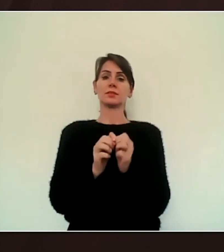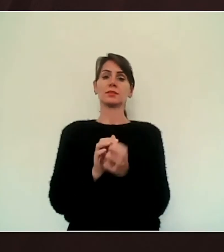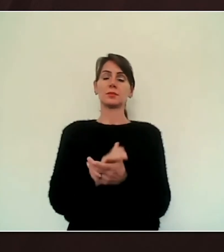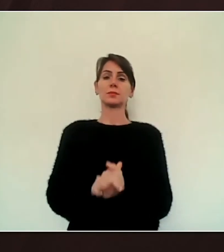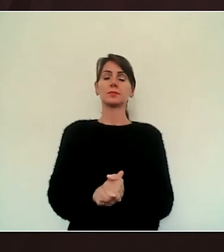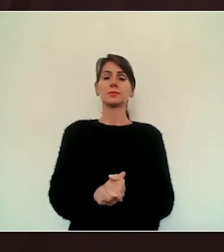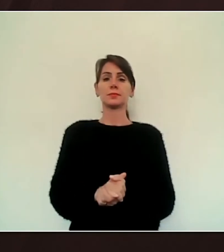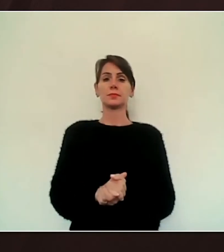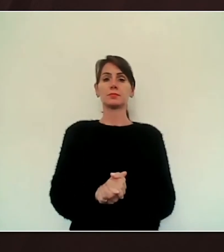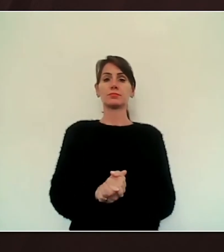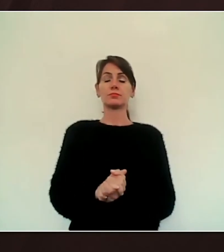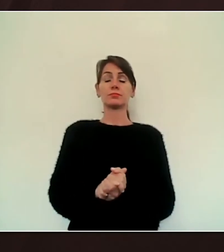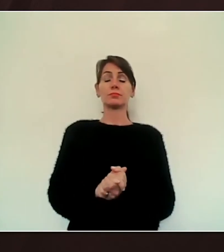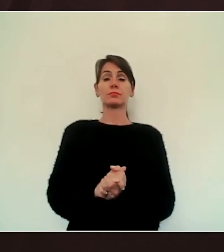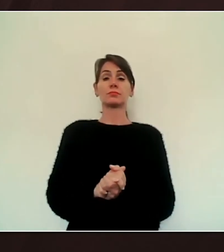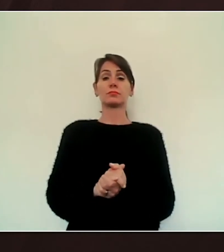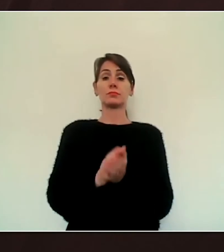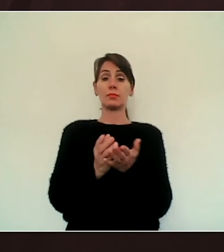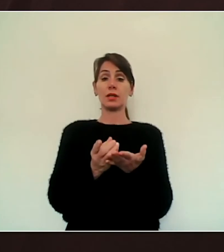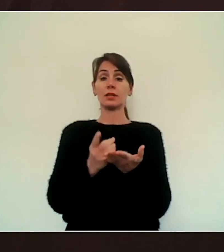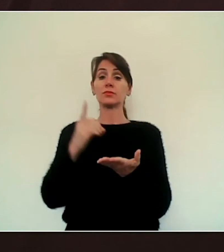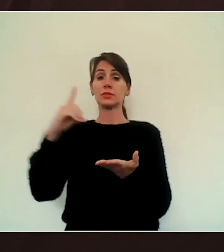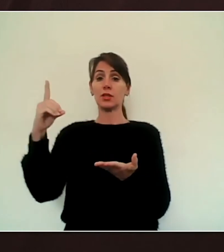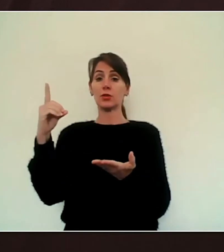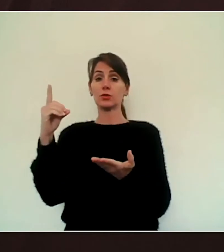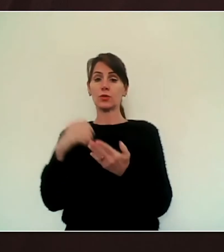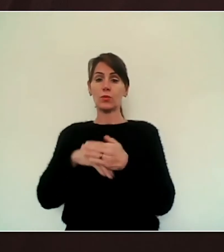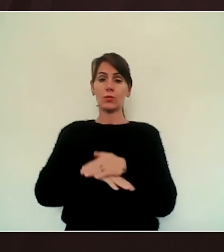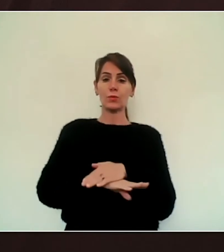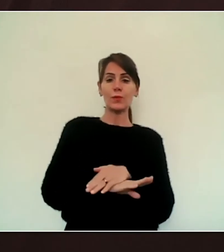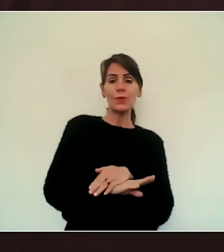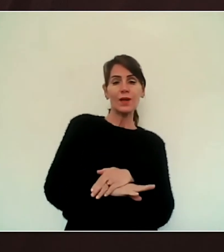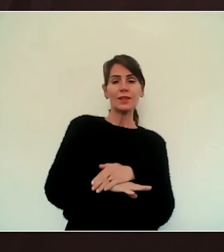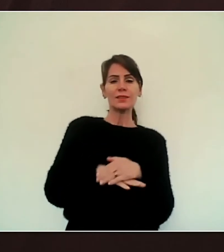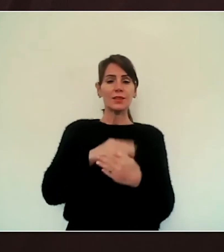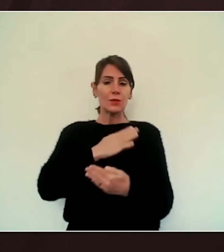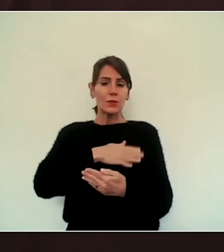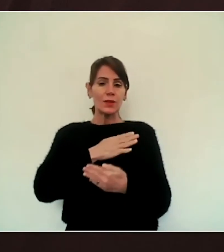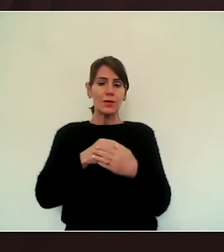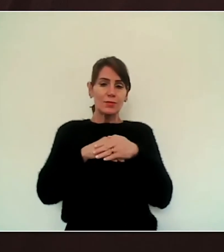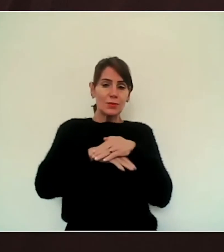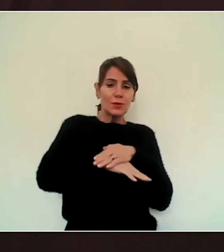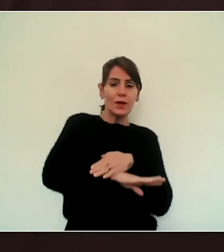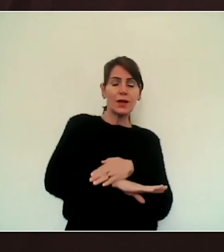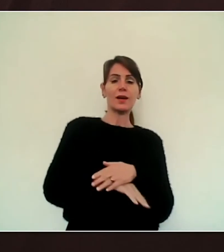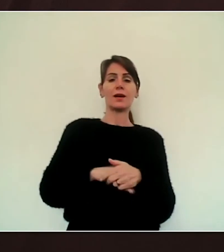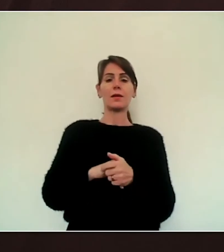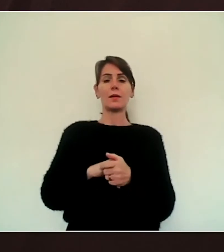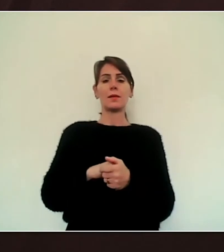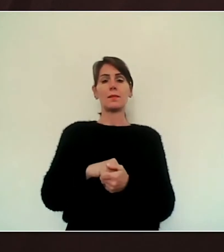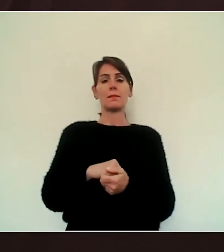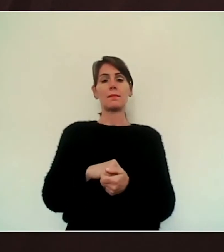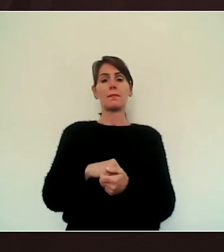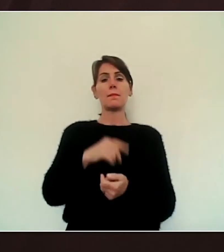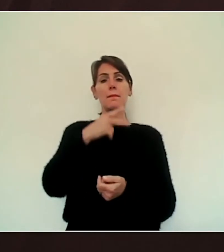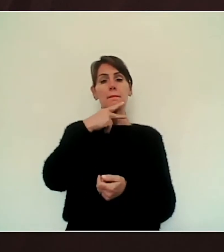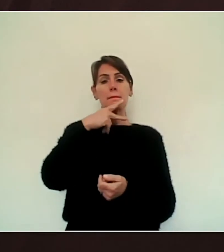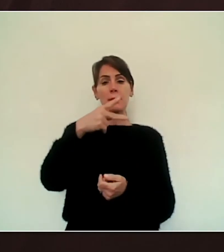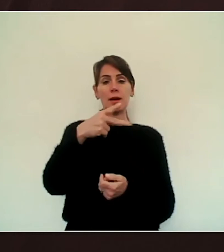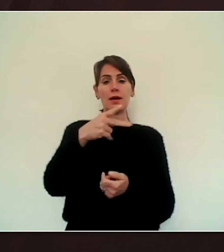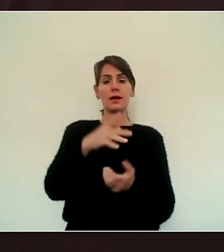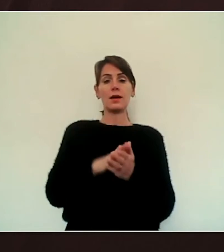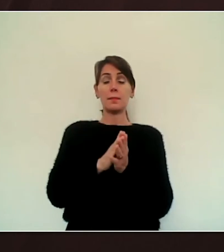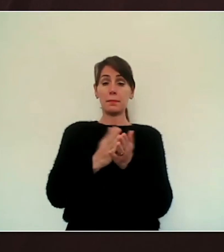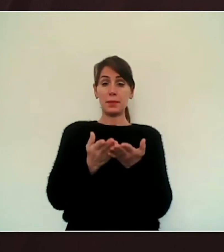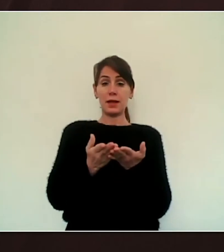Entretanto, guardaste a minha palavra e não negaste o meu nome. Irmãos, a palavra profética voltou a ter.